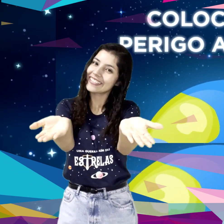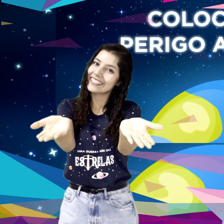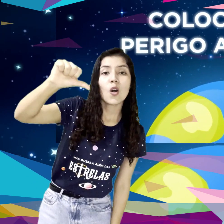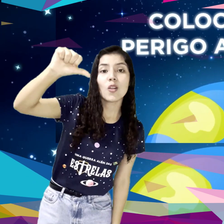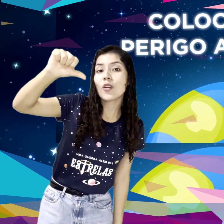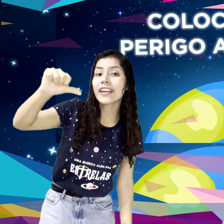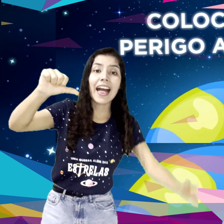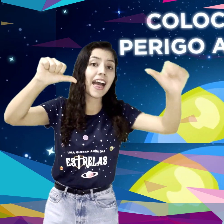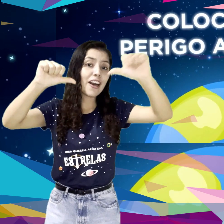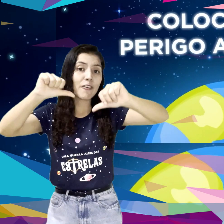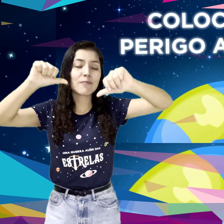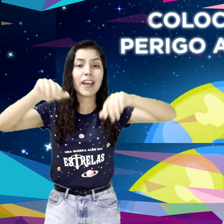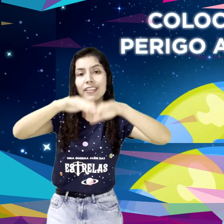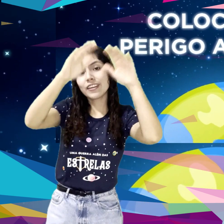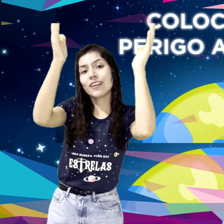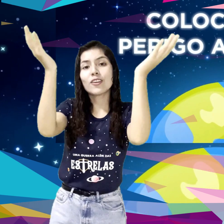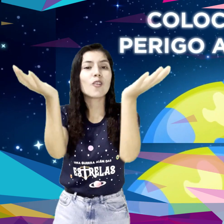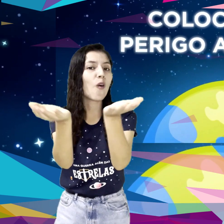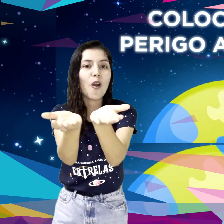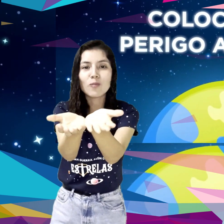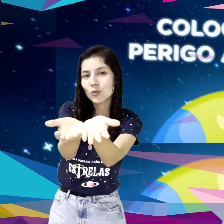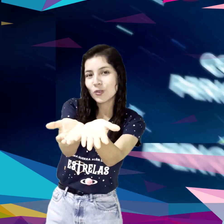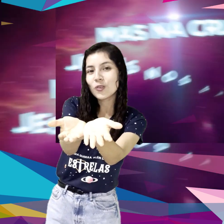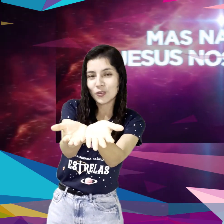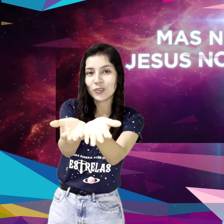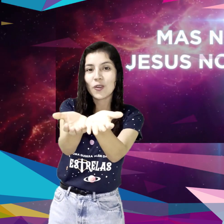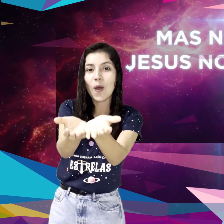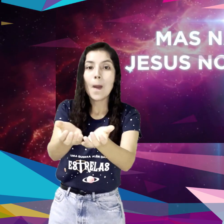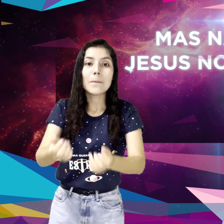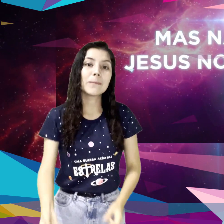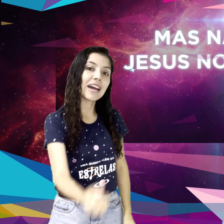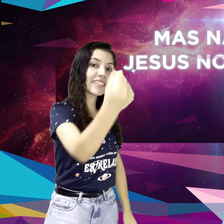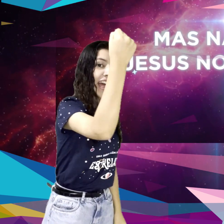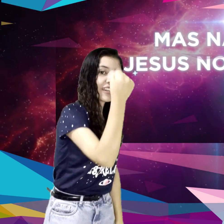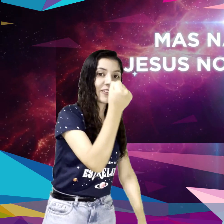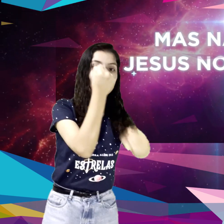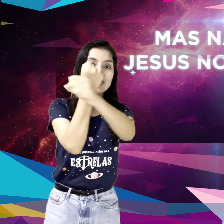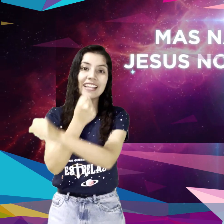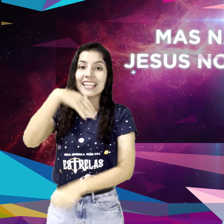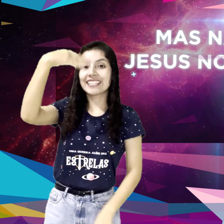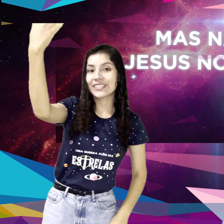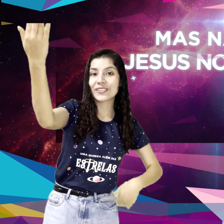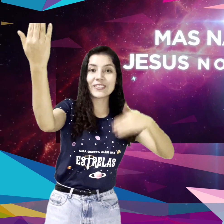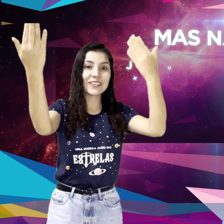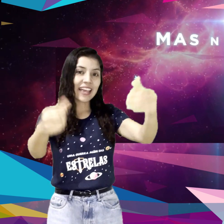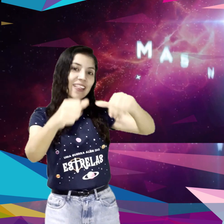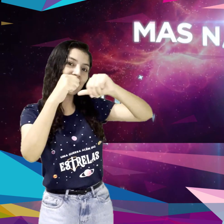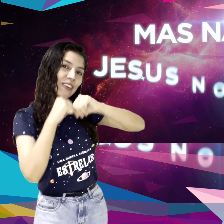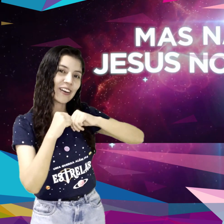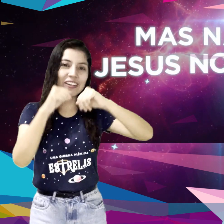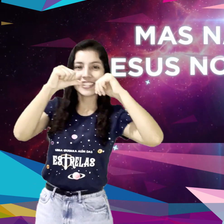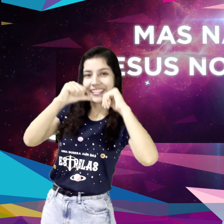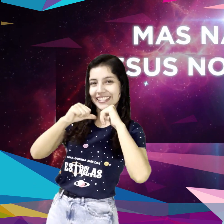Colocava em perigo ao mundo, mas na cruz Jesus nos